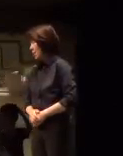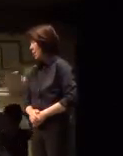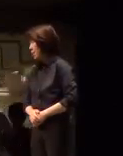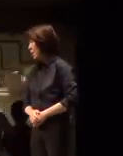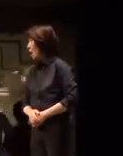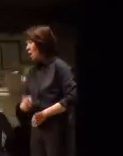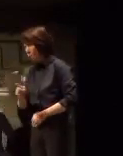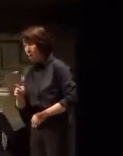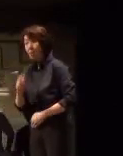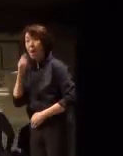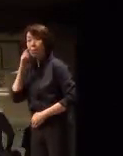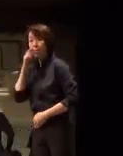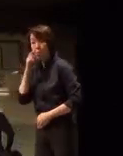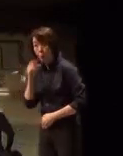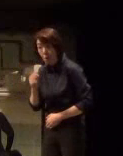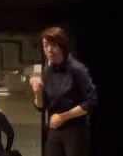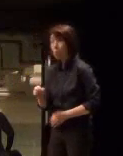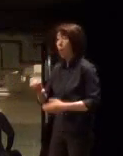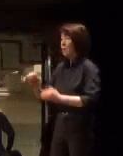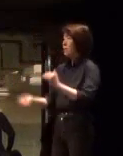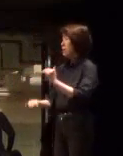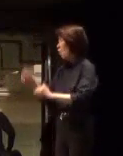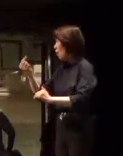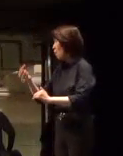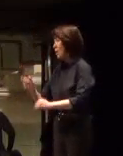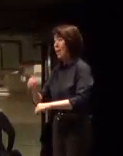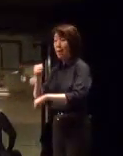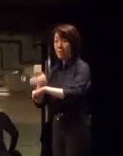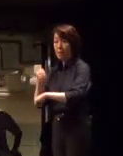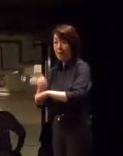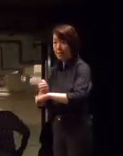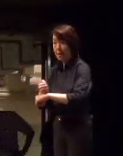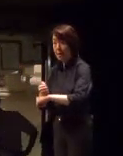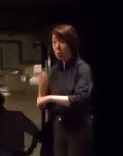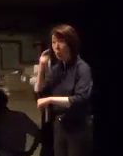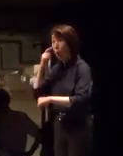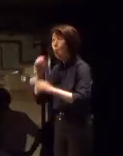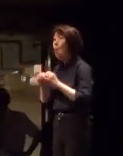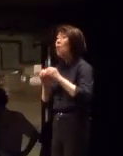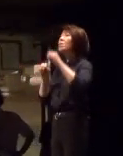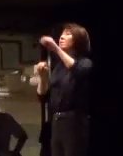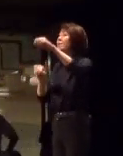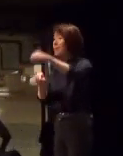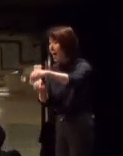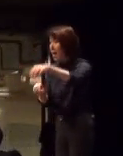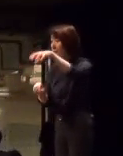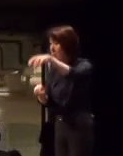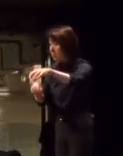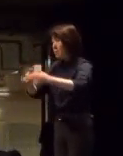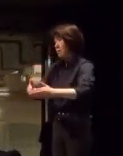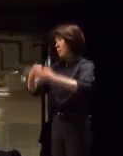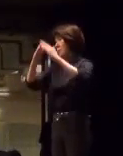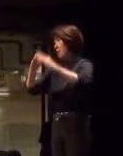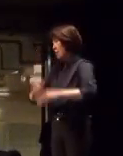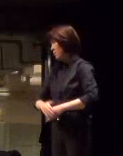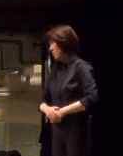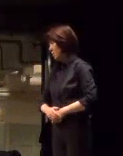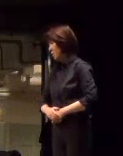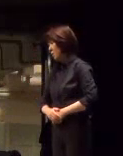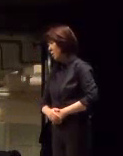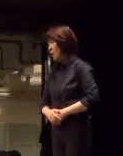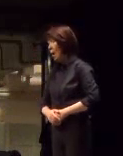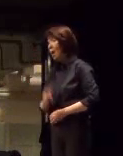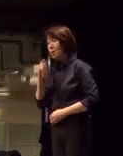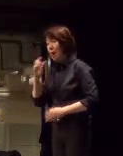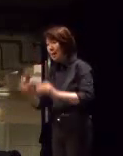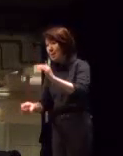万一でも事故が起きたら大変だということでこんなところに建てた。そして事故が起きてしまえばこ